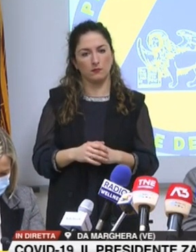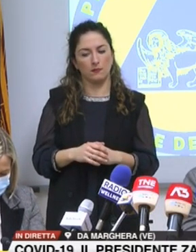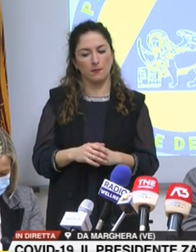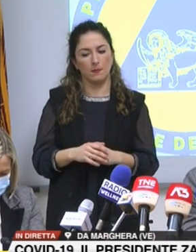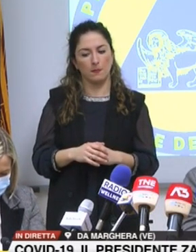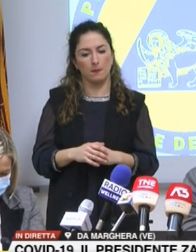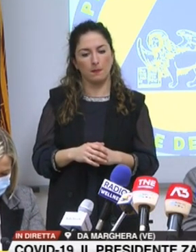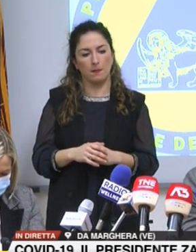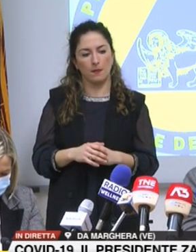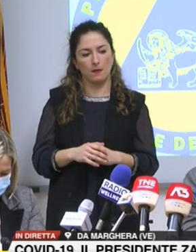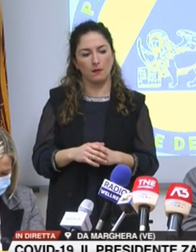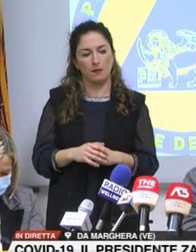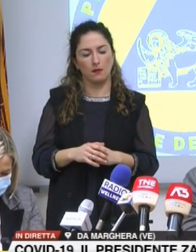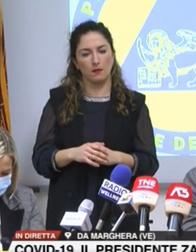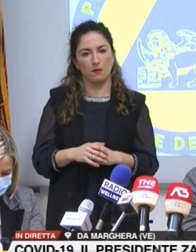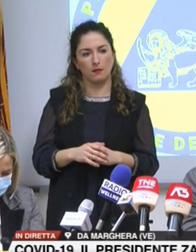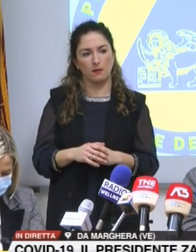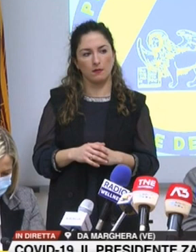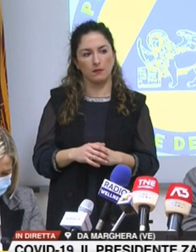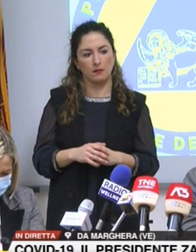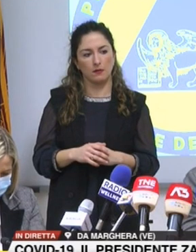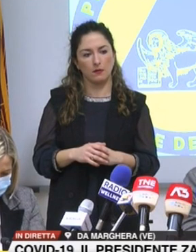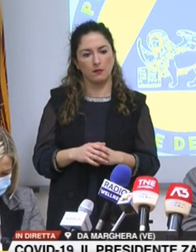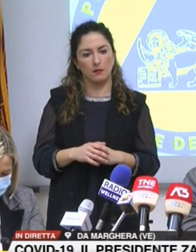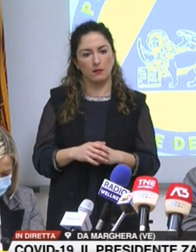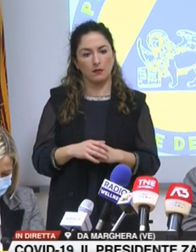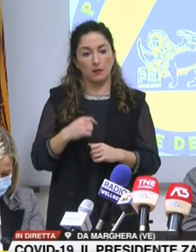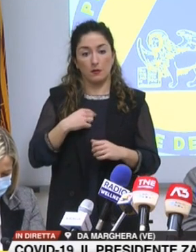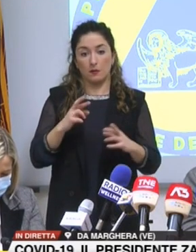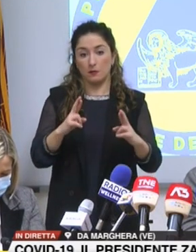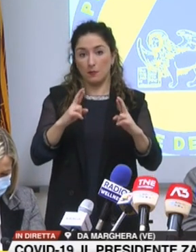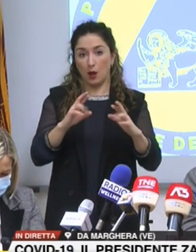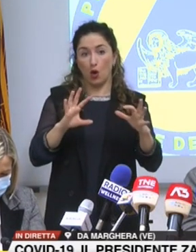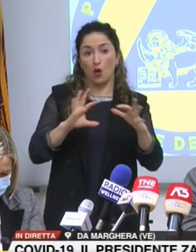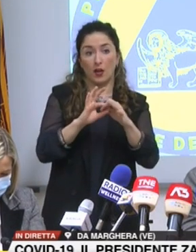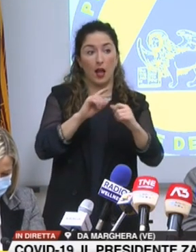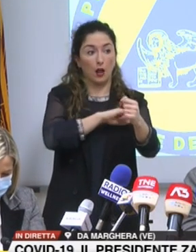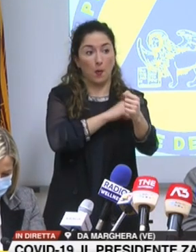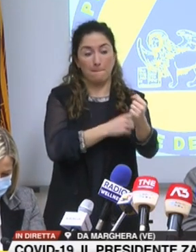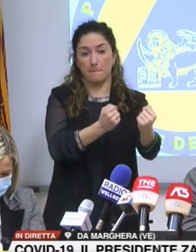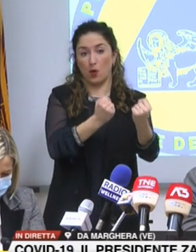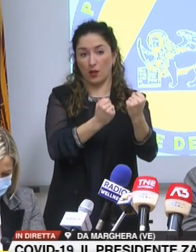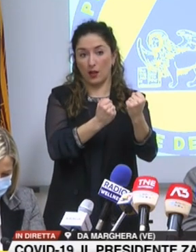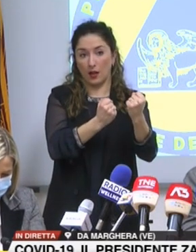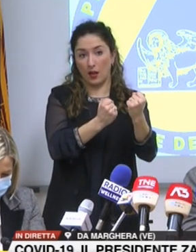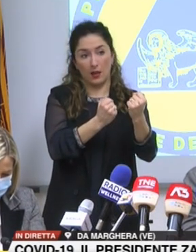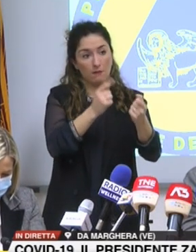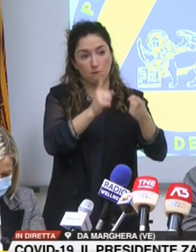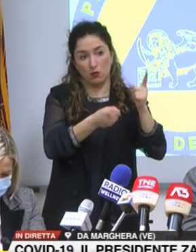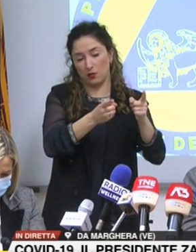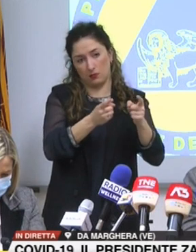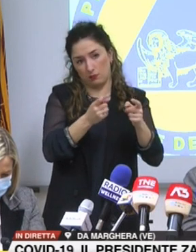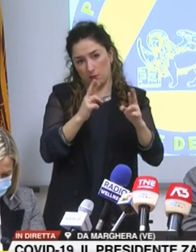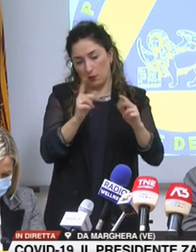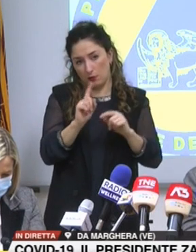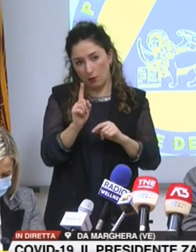non siano, diciamo, collegate alle poltrone, perché sennò torniamo a cadere nell'oblio. Cioè, questa è una fase nella quale